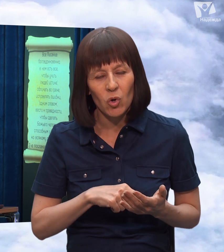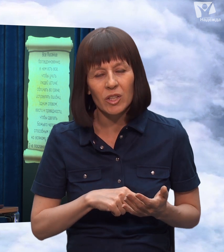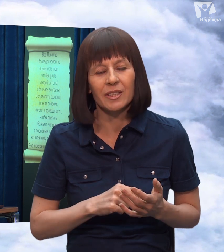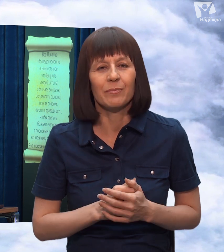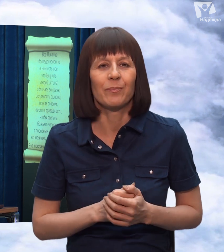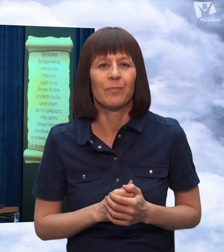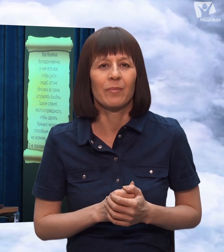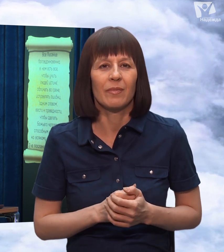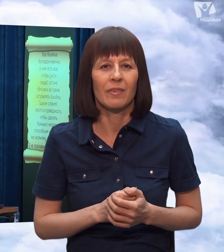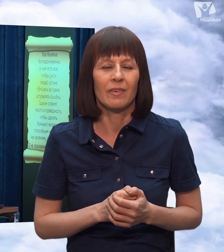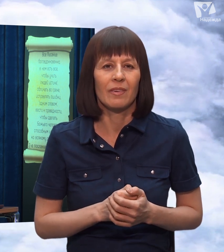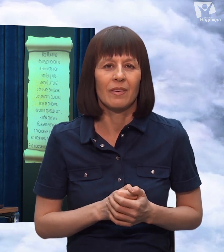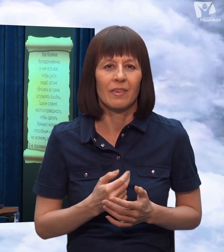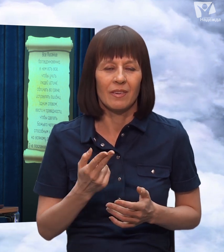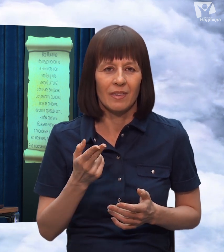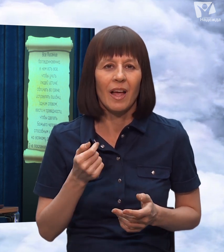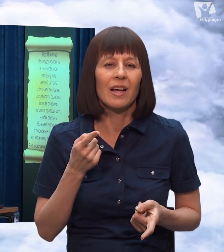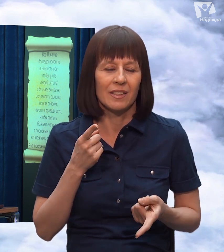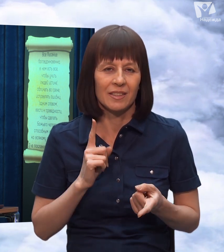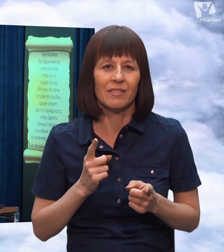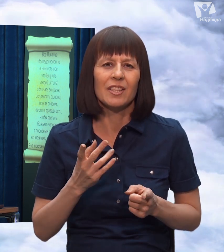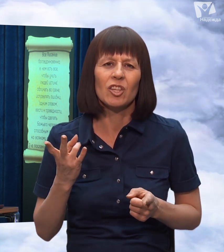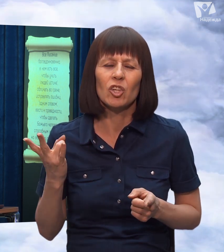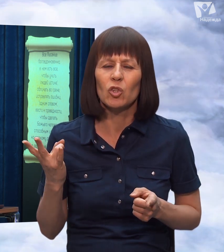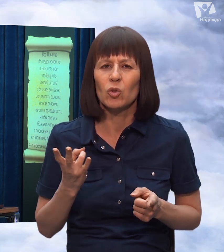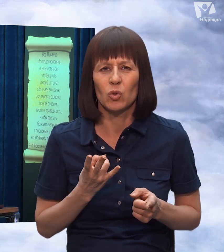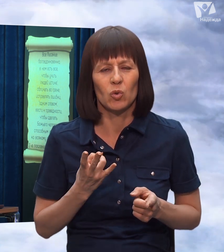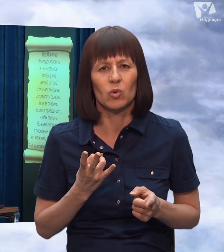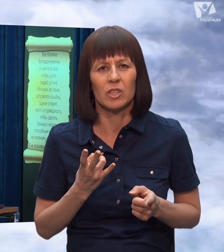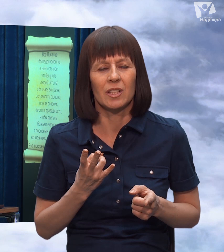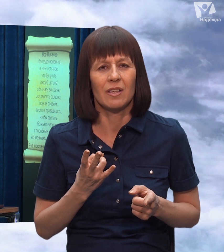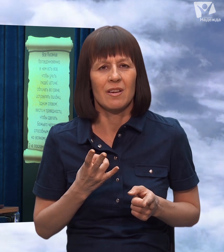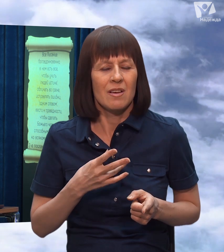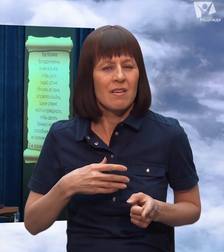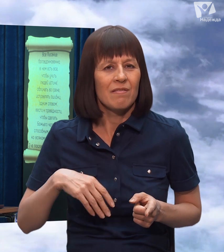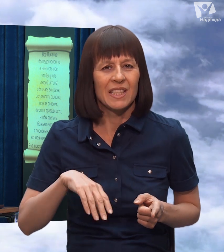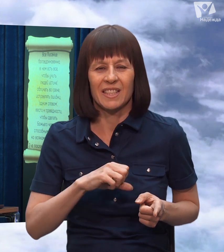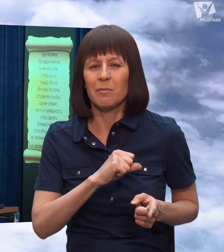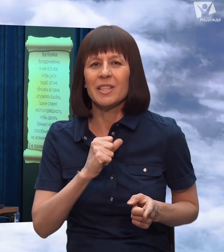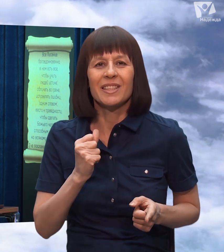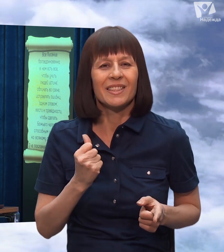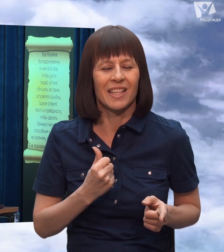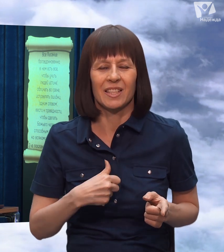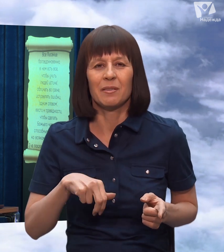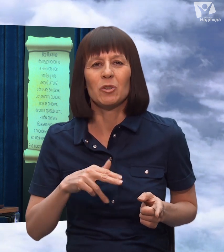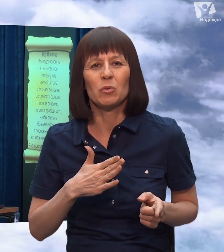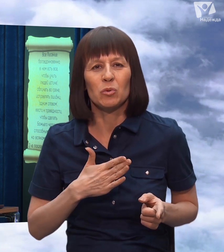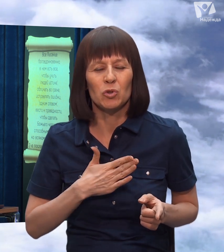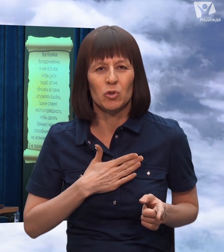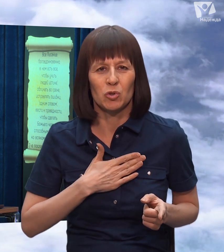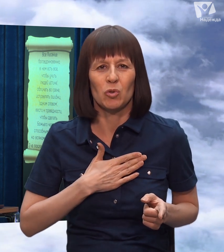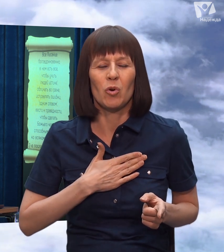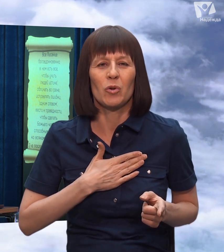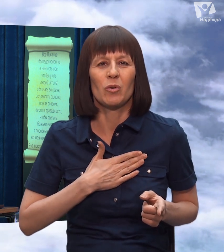то есть действительно нужно всей души делать все что можно сделать и